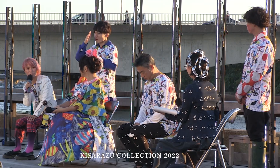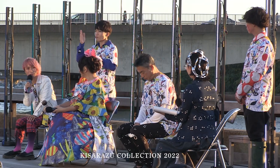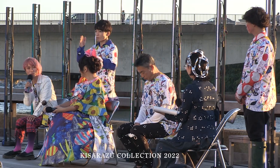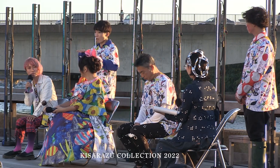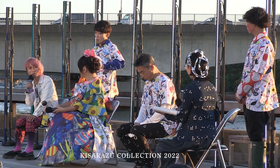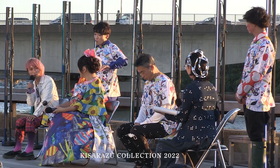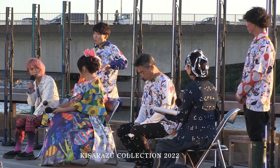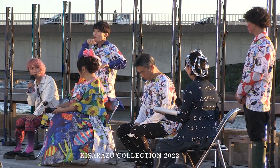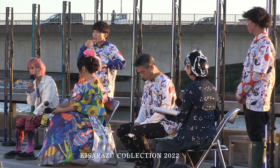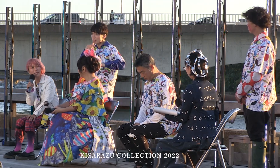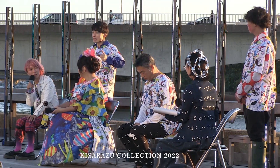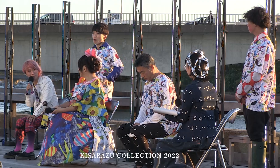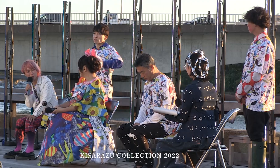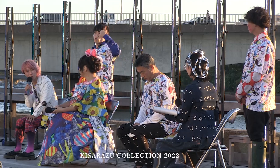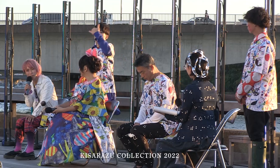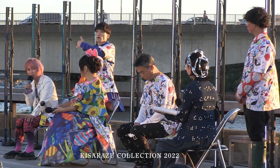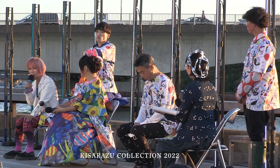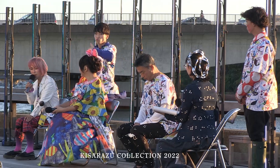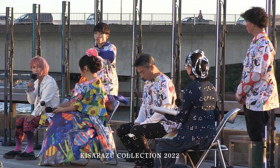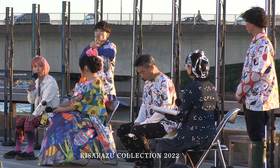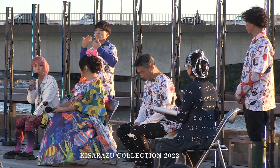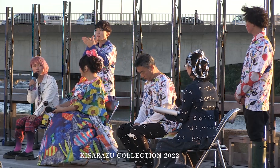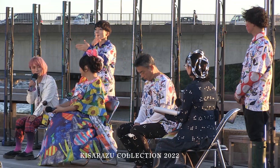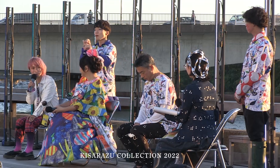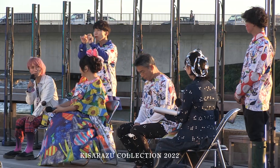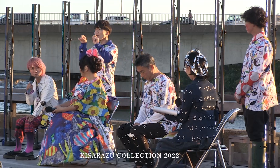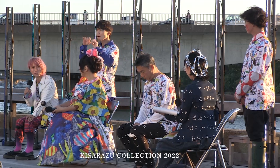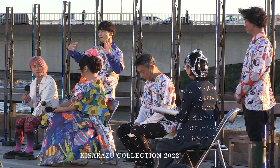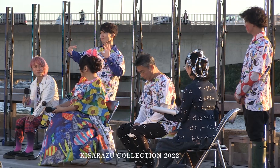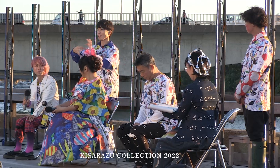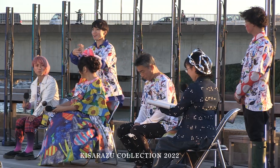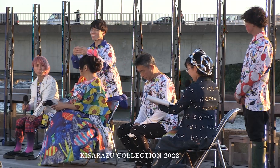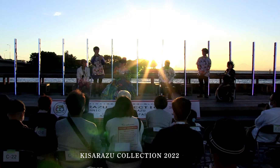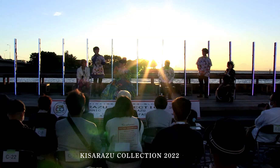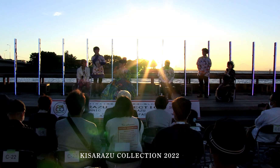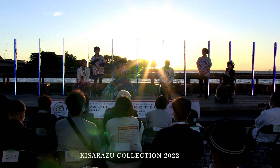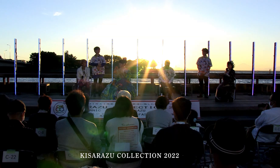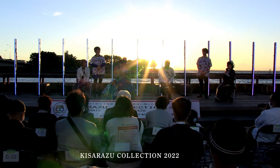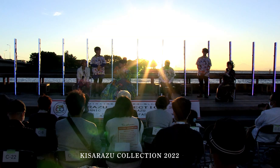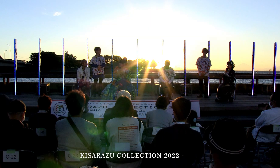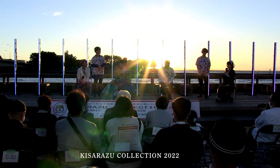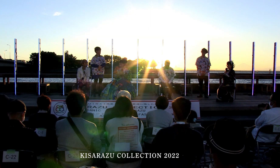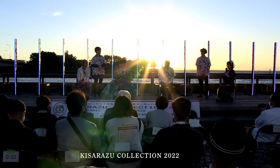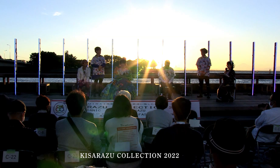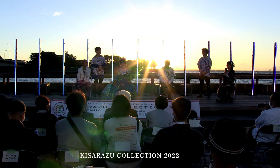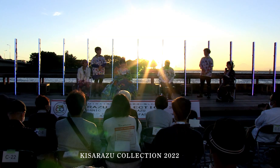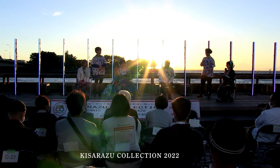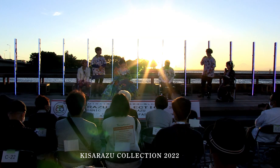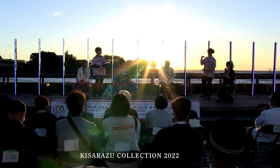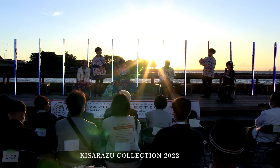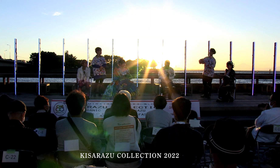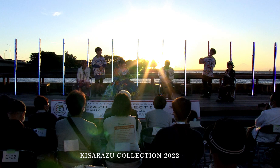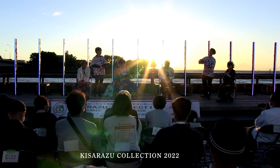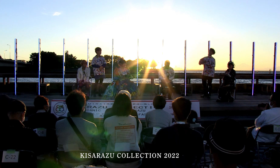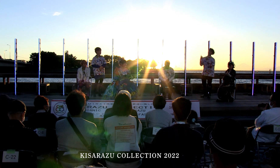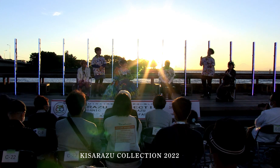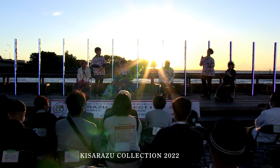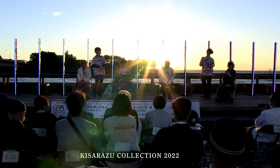が主役になっているからこそこういう結果が生まれたんだなとは思っています。 とても素晴らしいお話でした